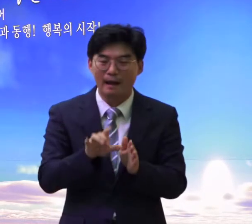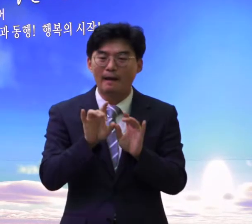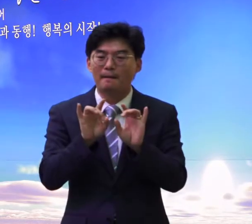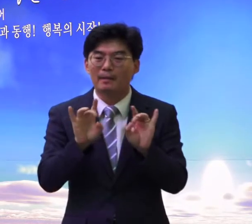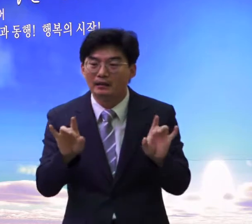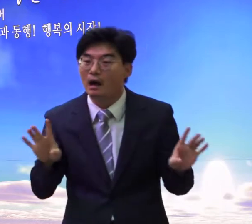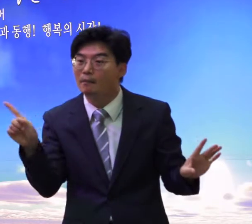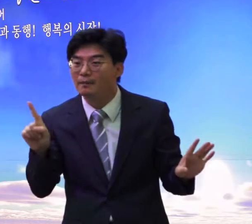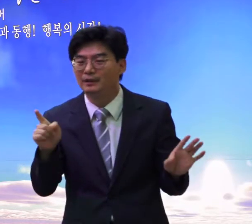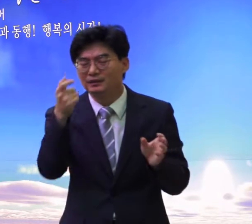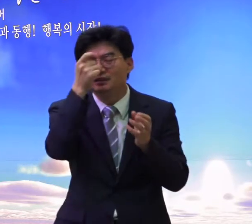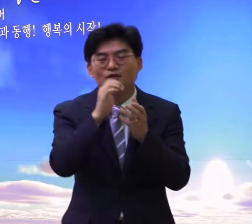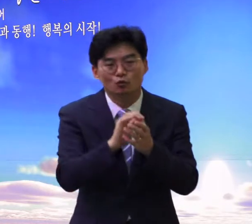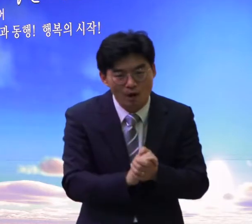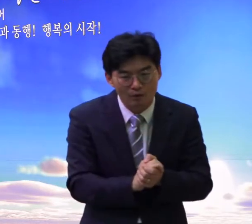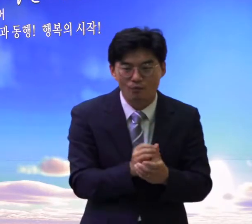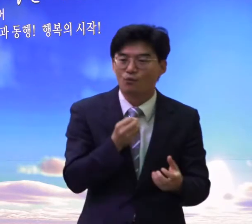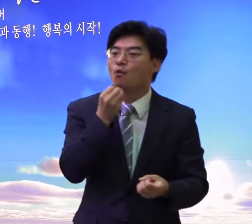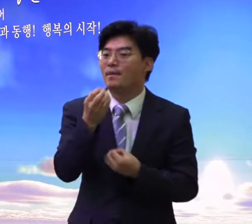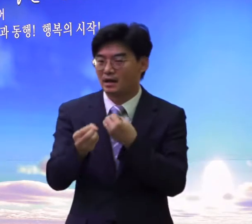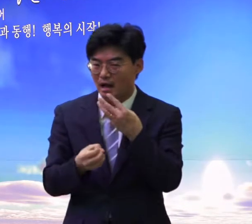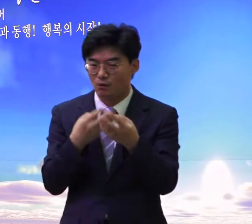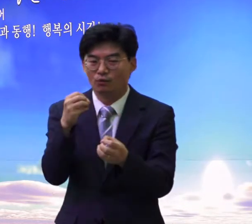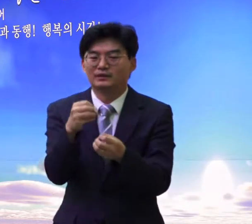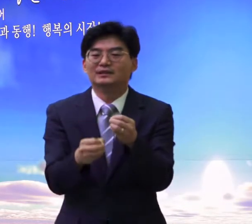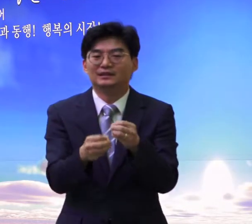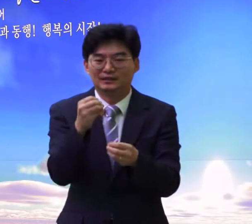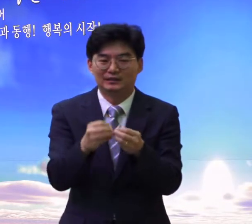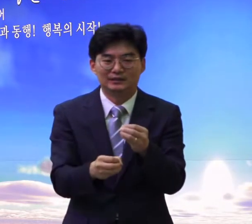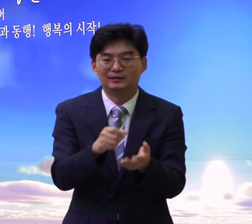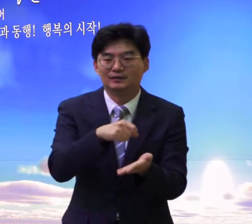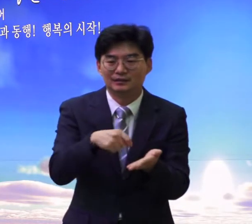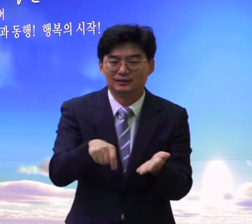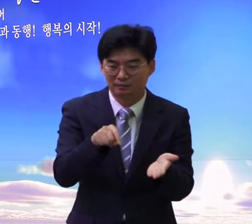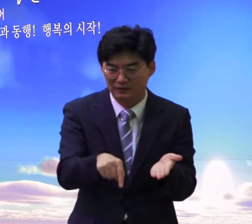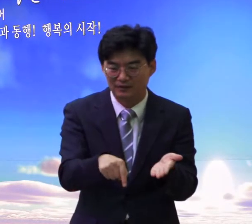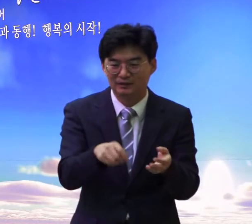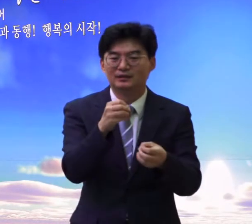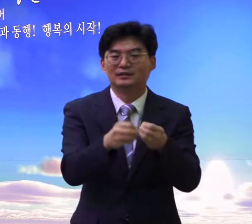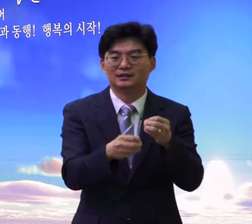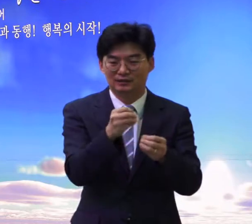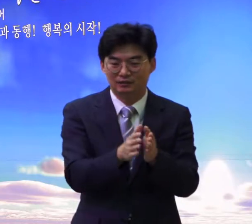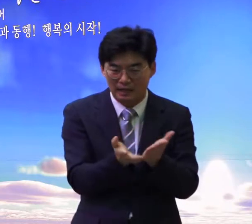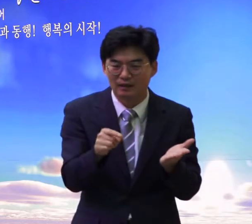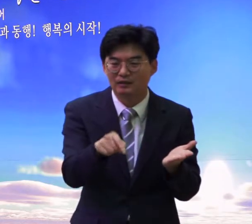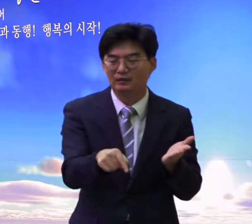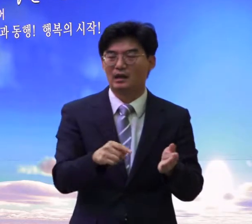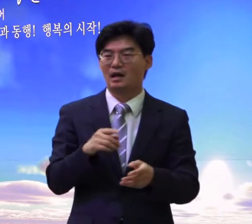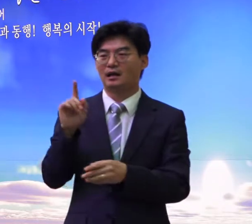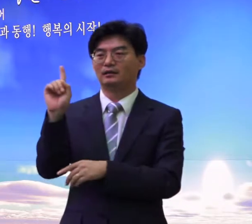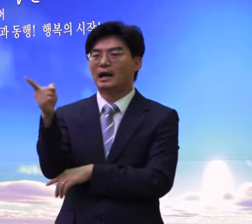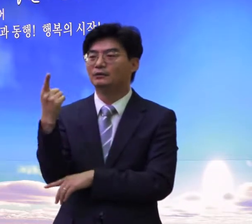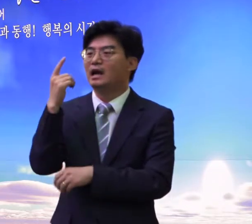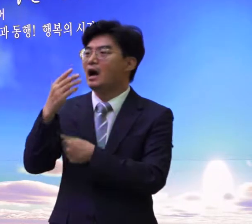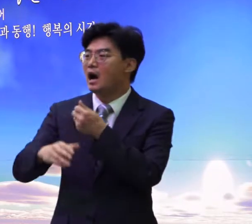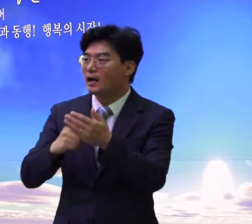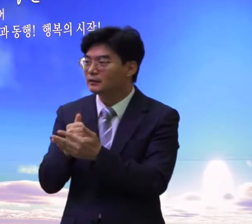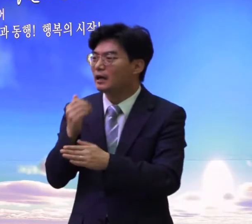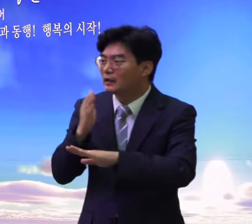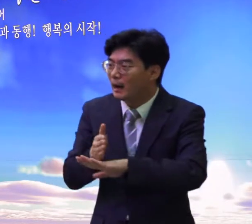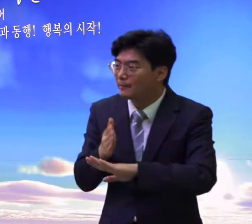고통의 깊이만큼이나 하나님을 더 신뢰하는 사람이 됐습니다. 하나님을 더욱 사랑하는 사람이 됐고 그리고